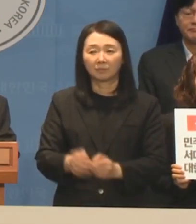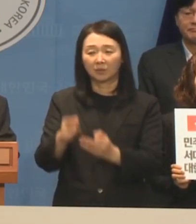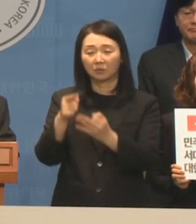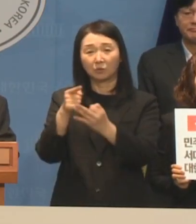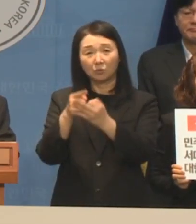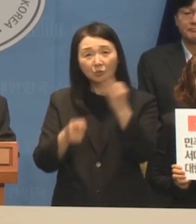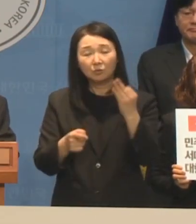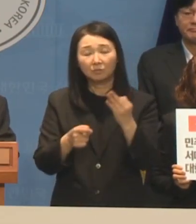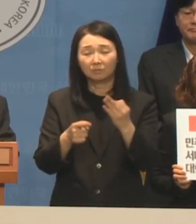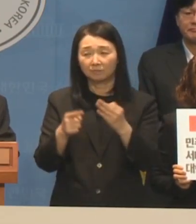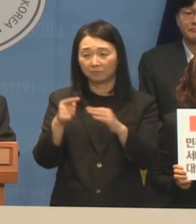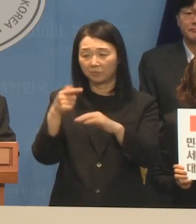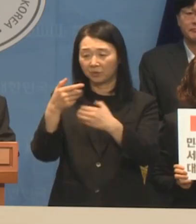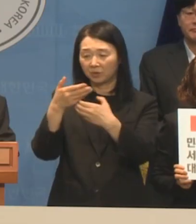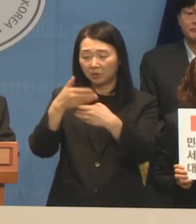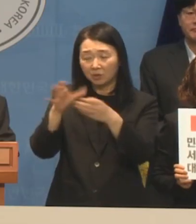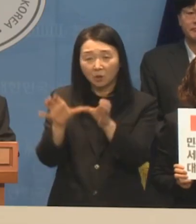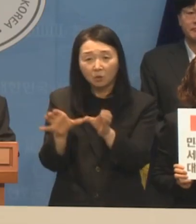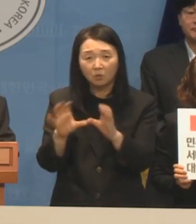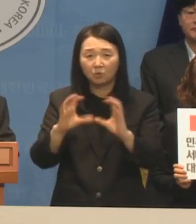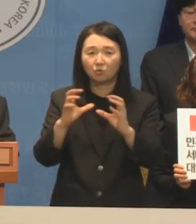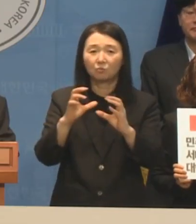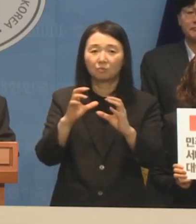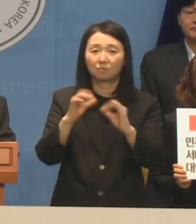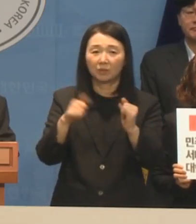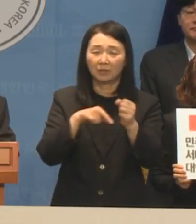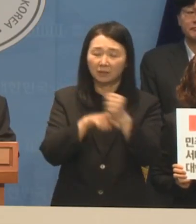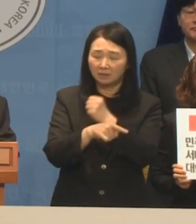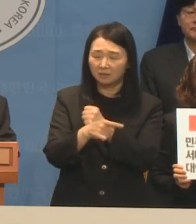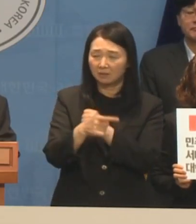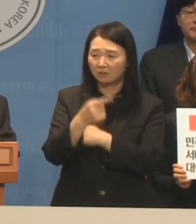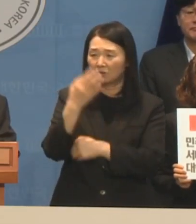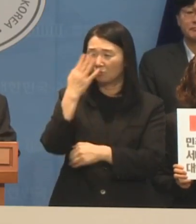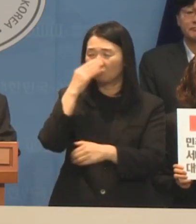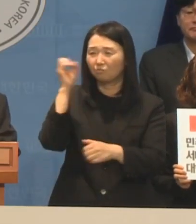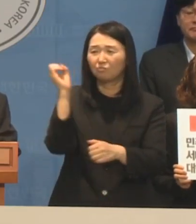윤석열과 윤석열 정권은 국민의 뜻을 외면하고 오직